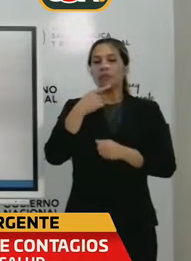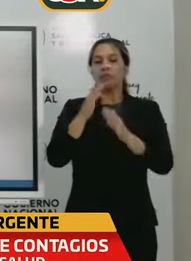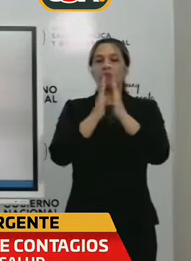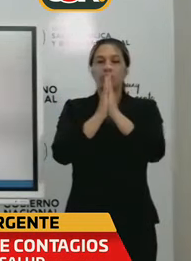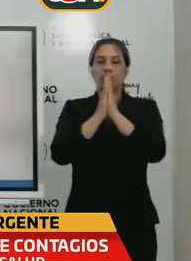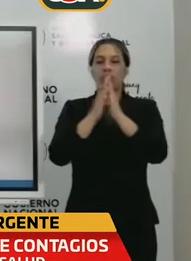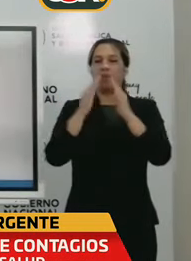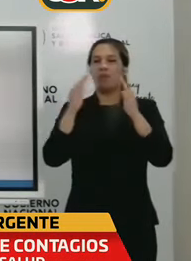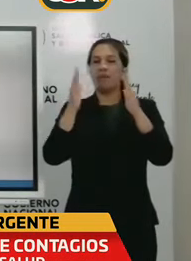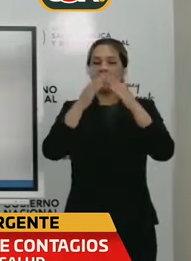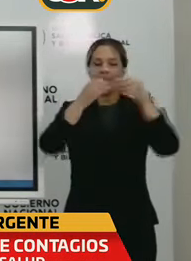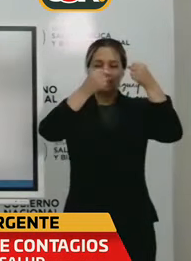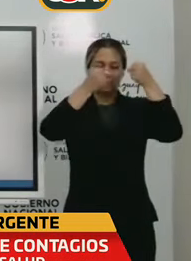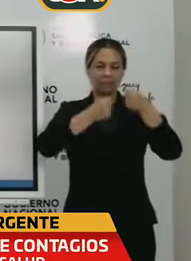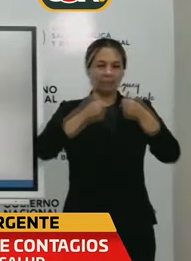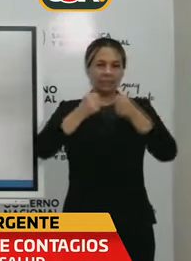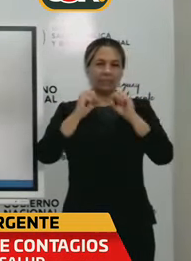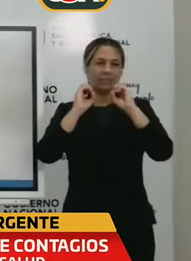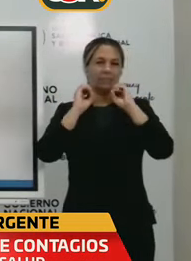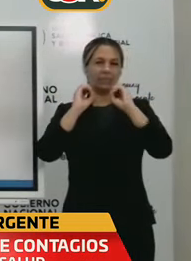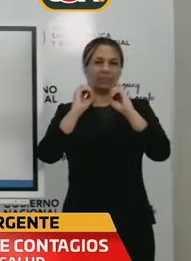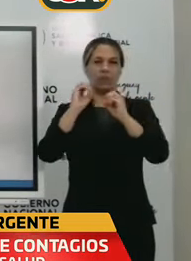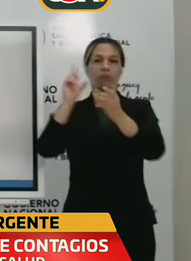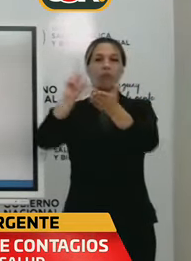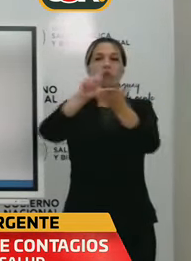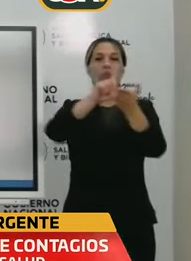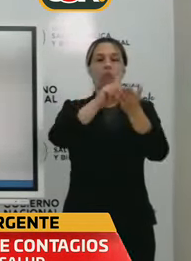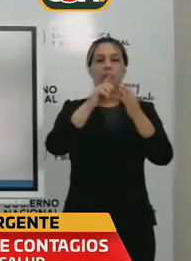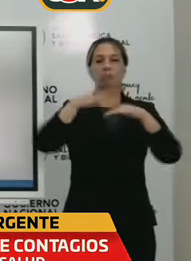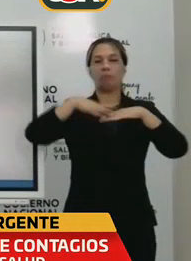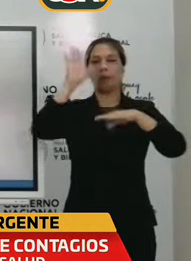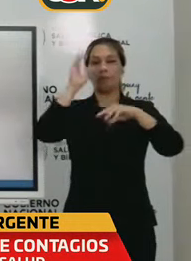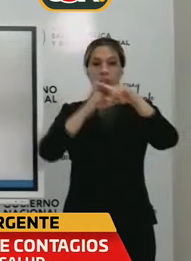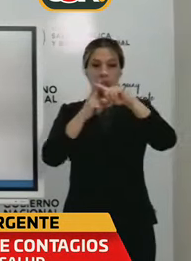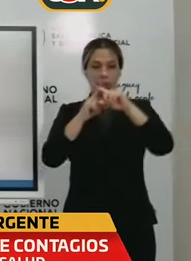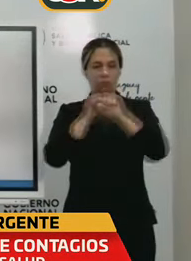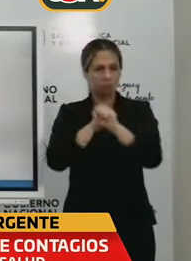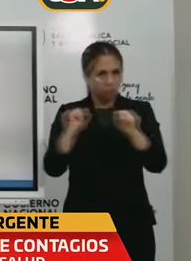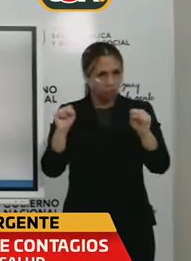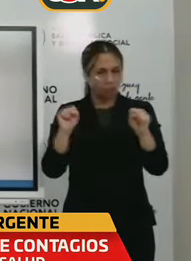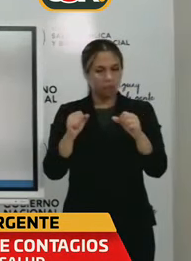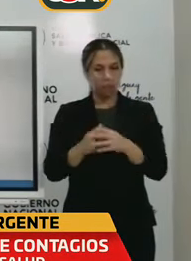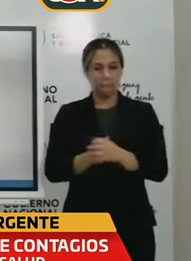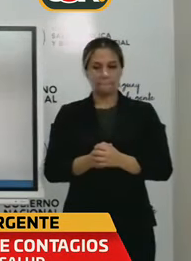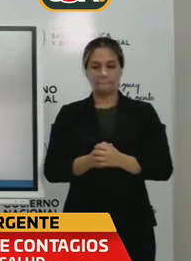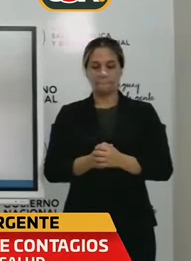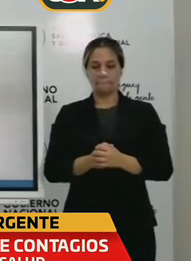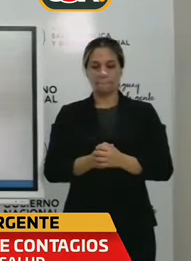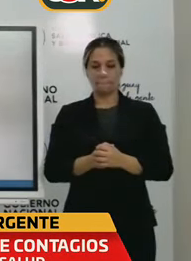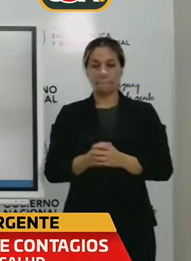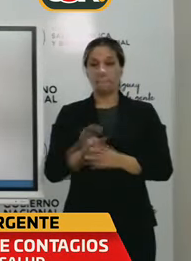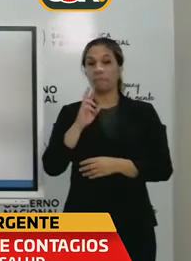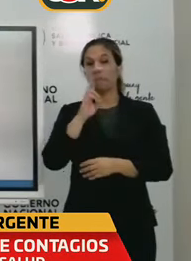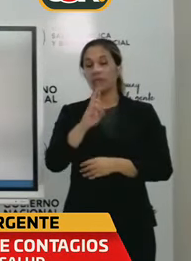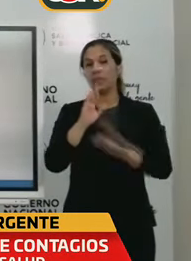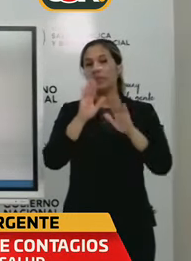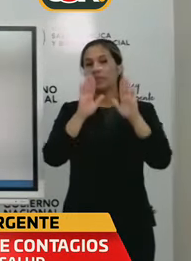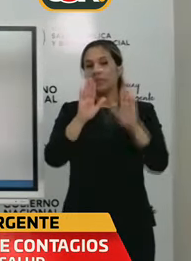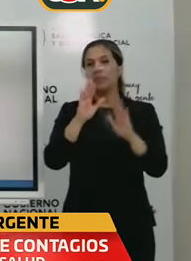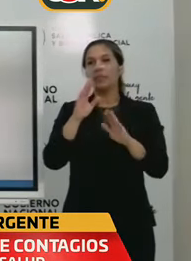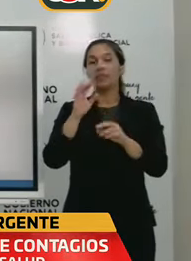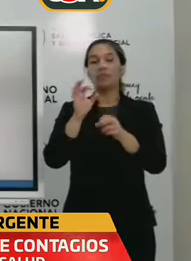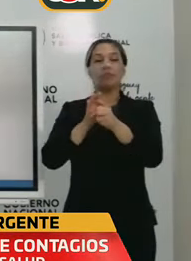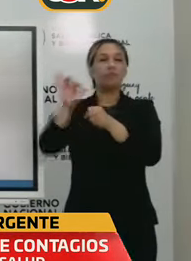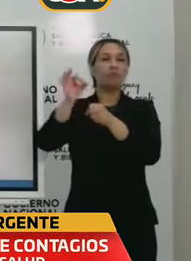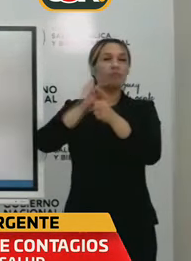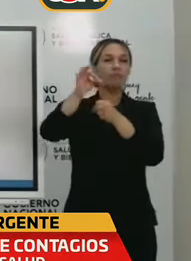ciudades con mayor cantidad de casos. ¿Es posible eso? Es importante recordar que las ciudades del interior, muchas de